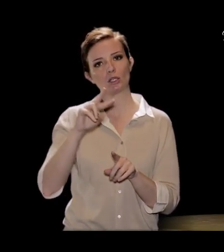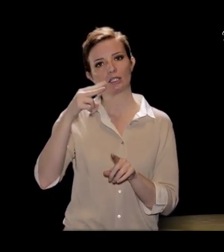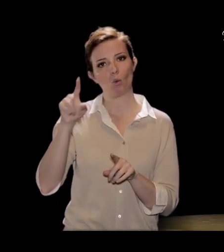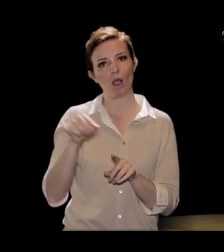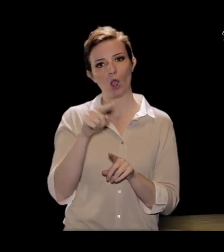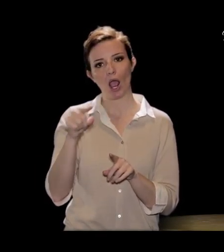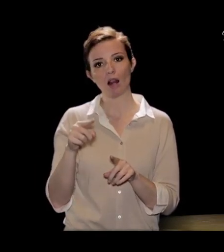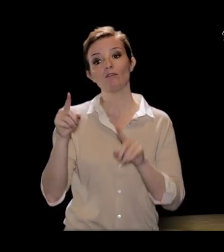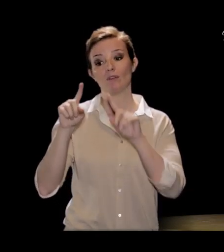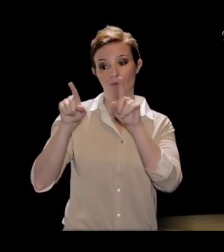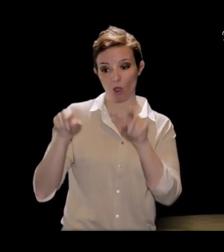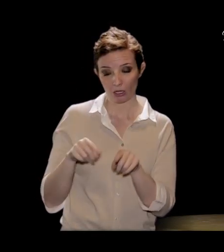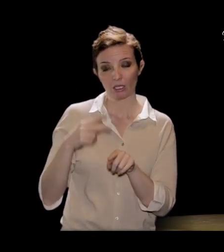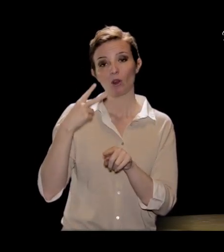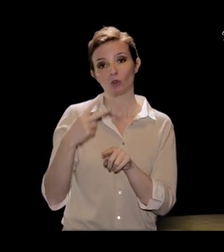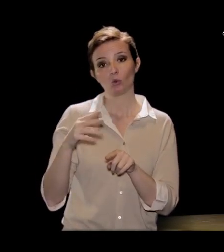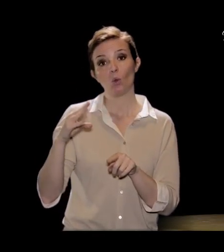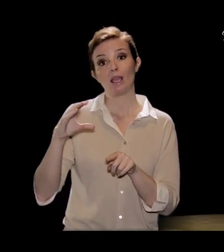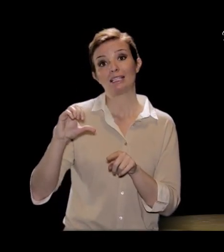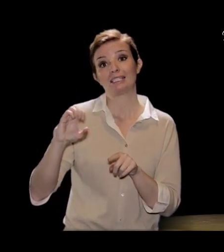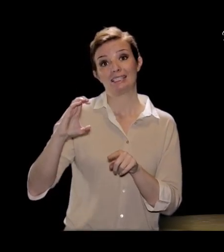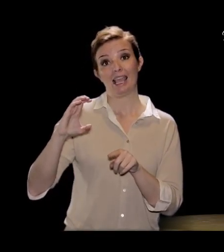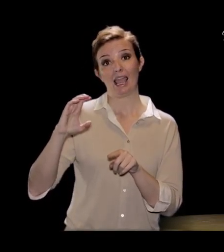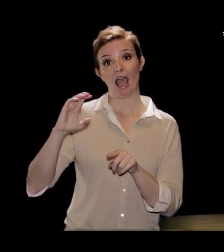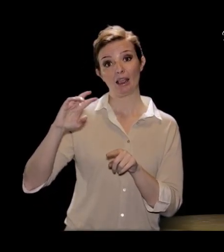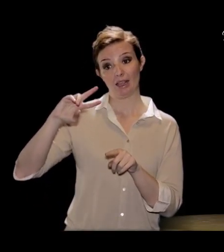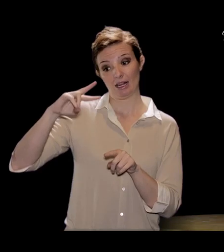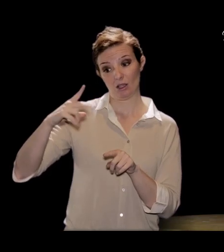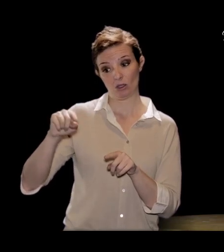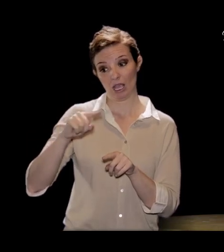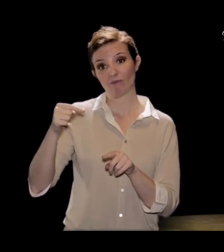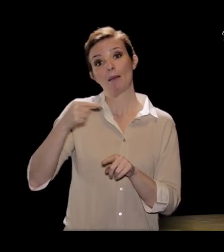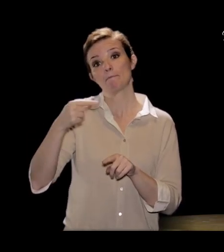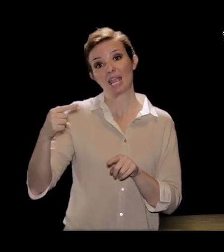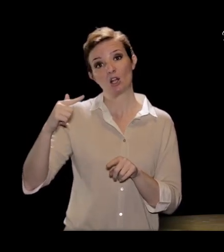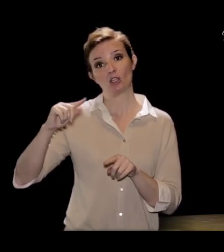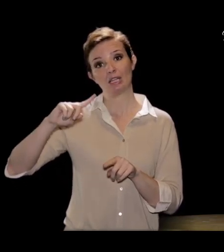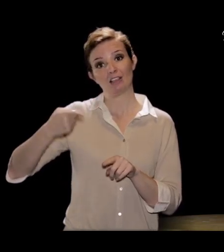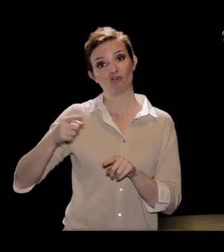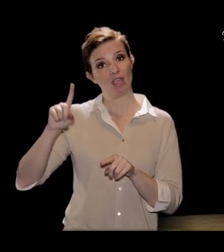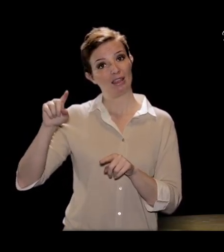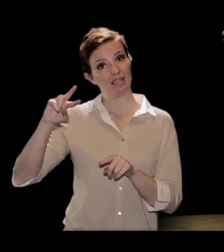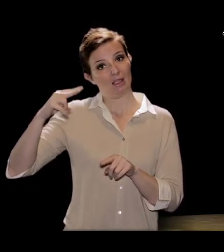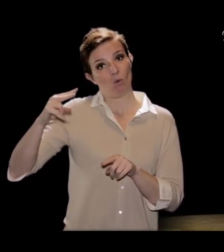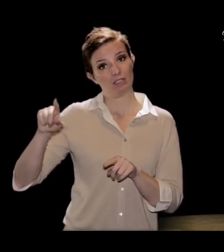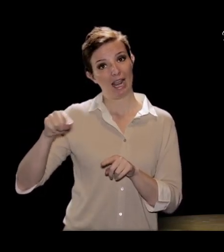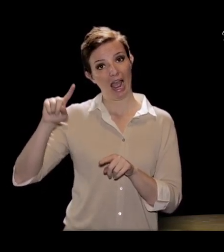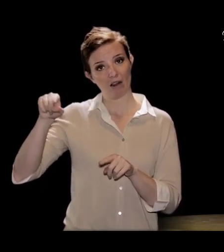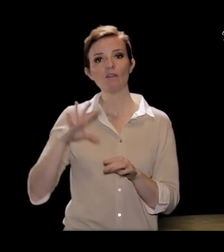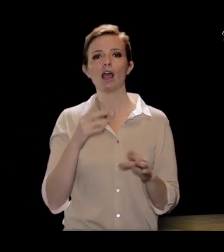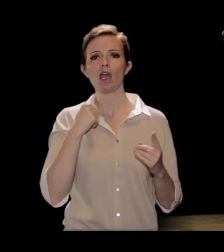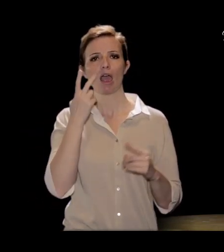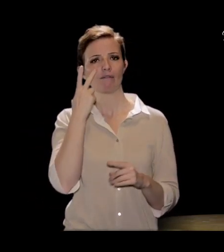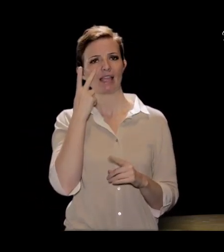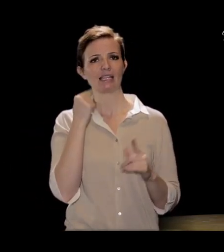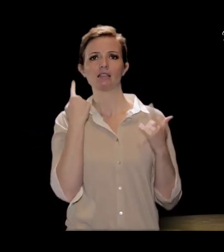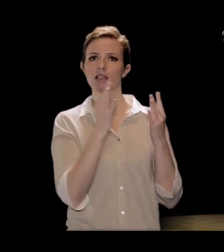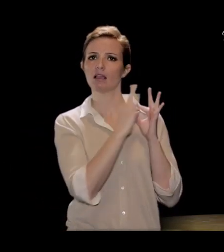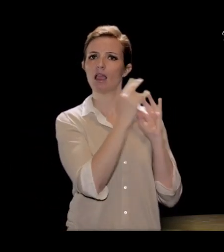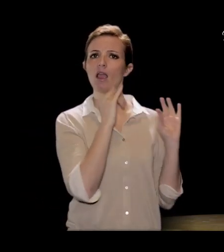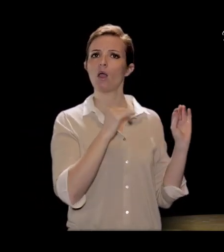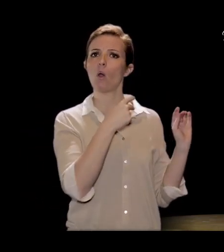moltiplica 2 secante alla seconda di alfa meno tangen quadro alfa. Ci si chiede se questa uguaglianza sia